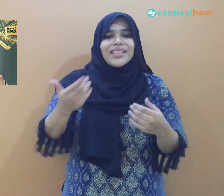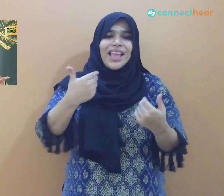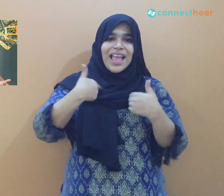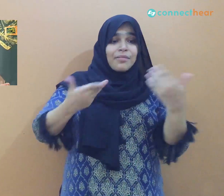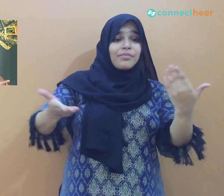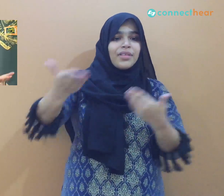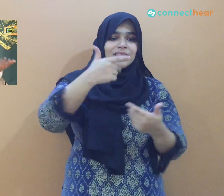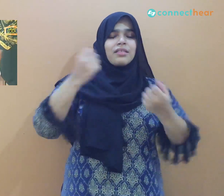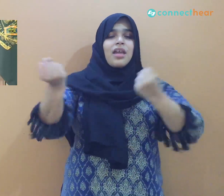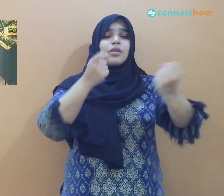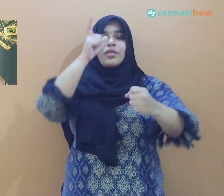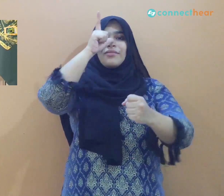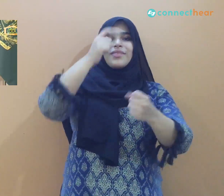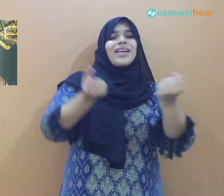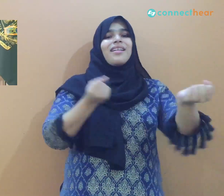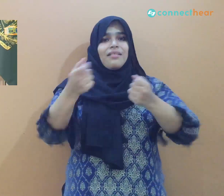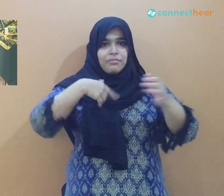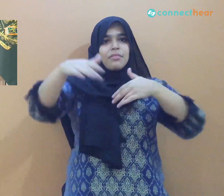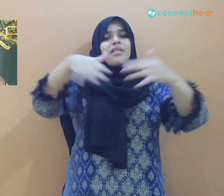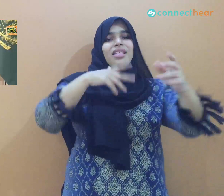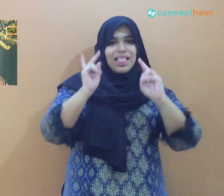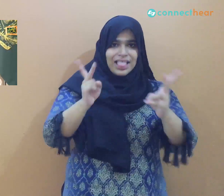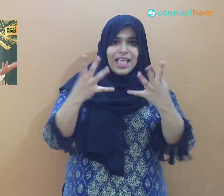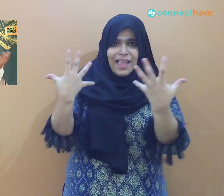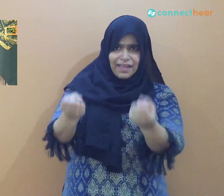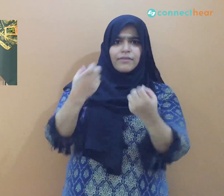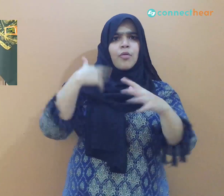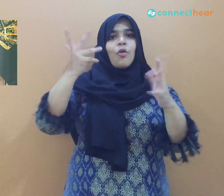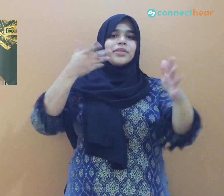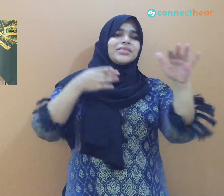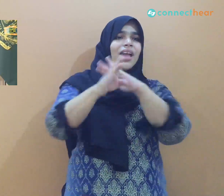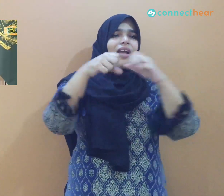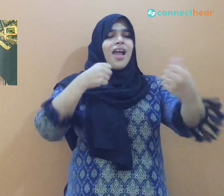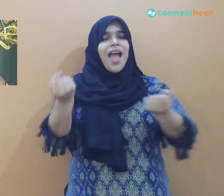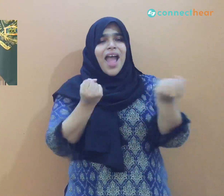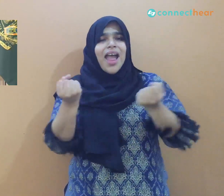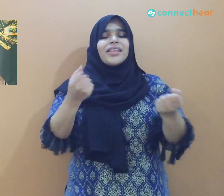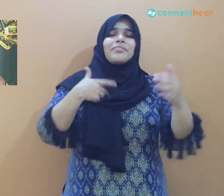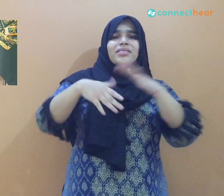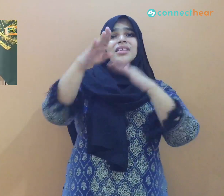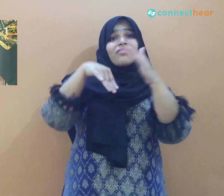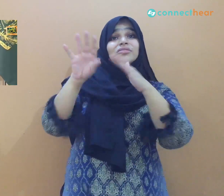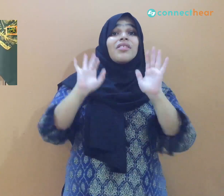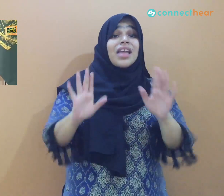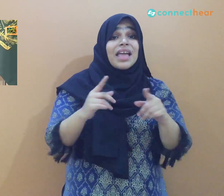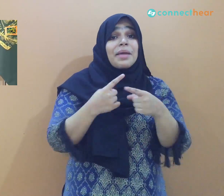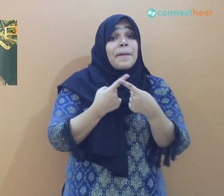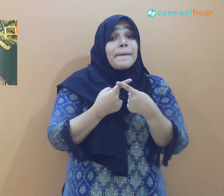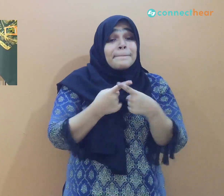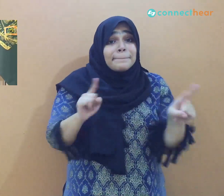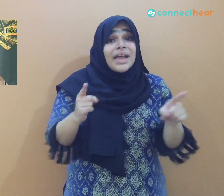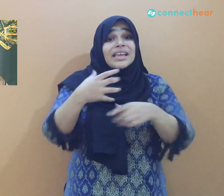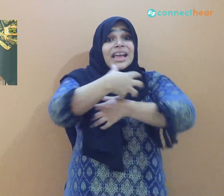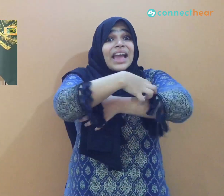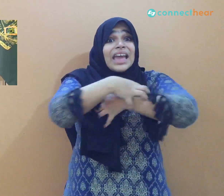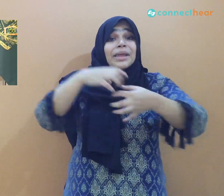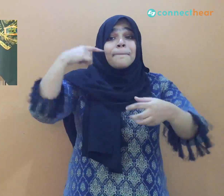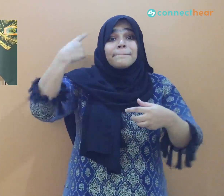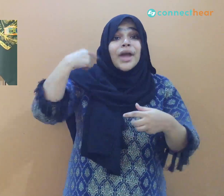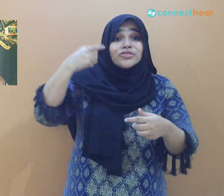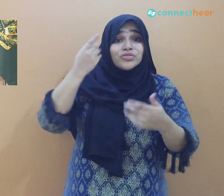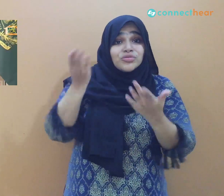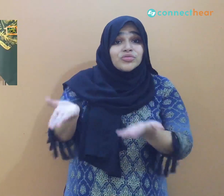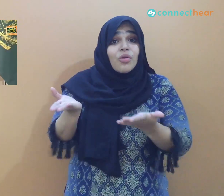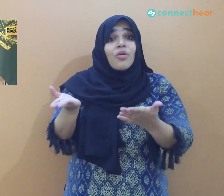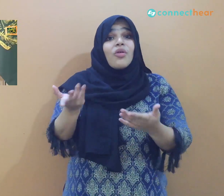ہماری طرح کے لوگ تو گاڑیوں میں پھر رہے ہیں ابھی بھی, ہم تو کہیں بھی جا سکتے ہیں اپنی گاڑیوں میں, لیکن ایک غریب آدمی، ایک مزدور،